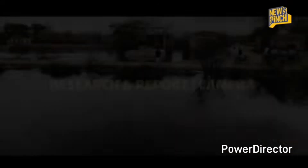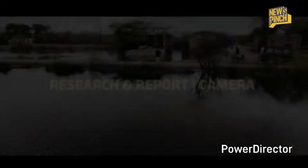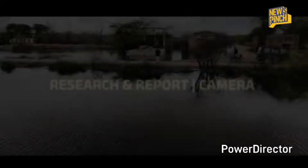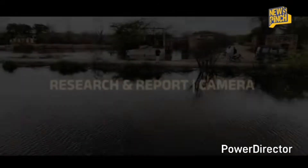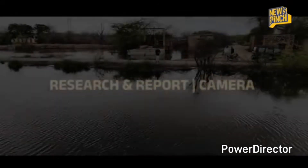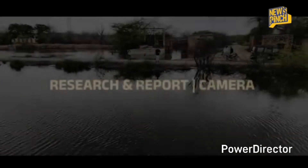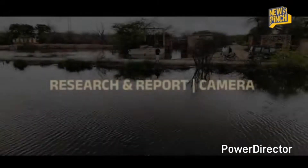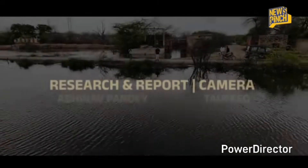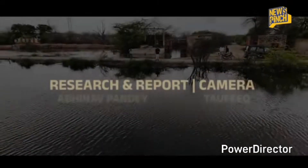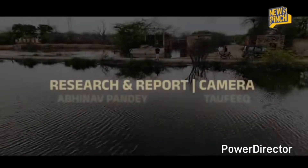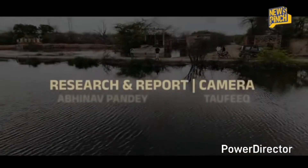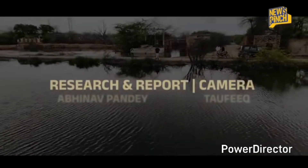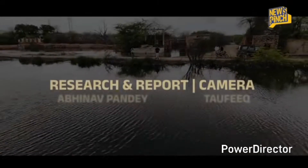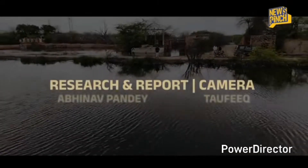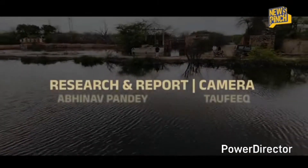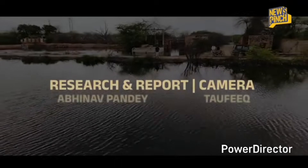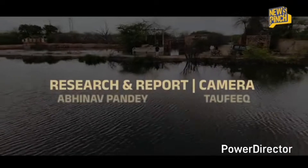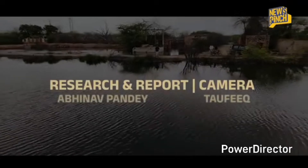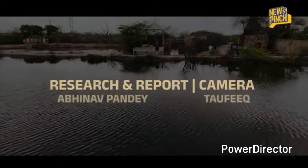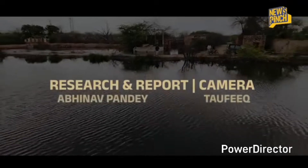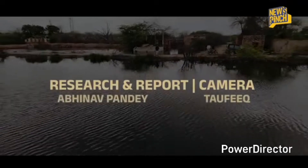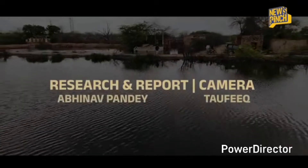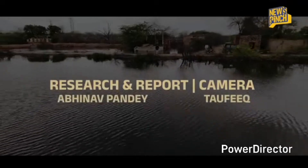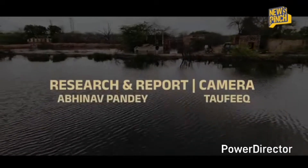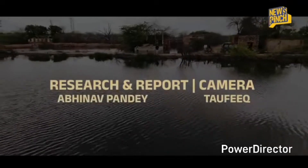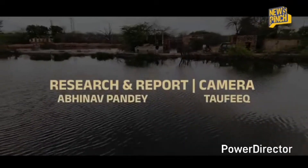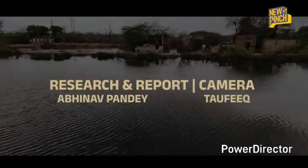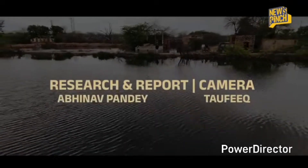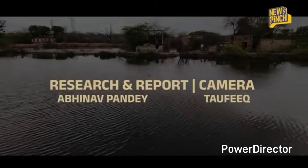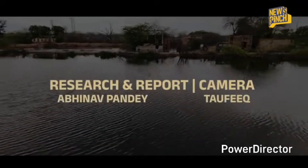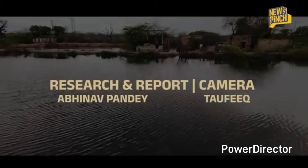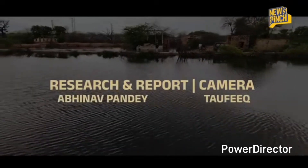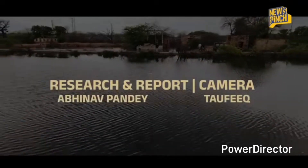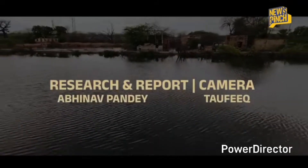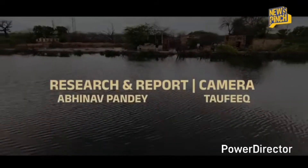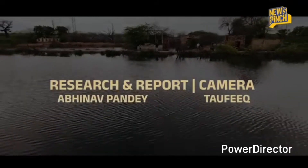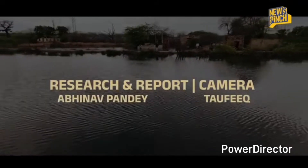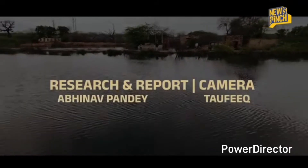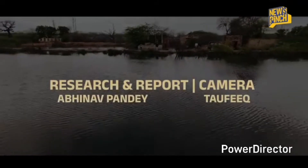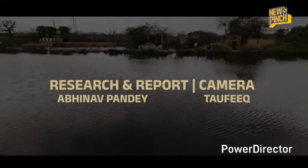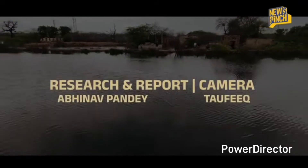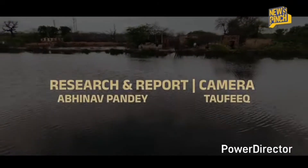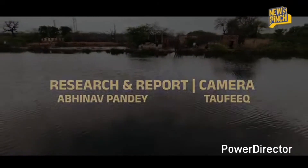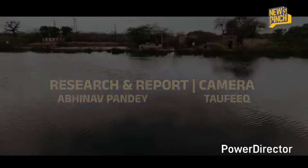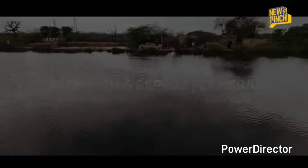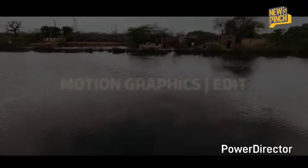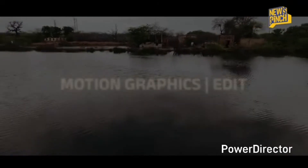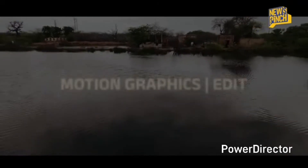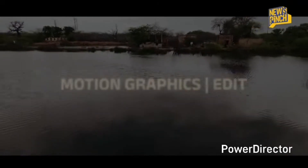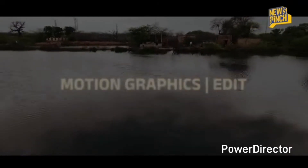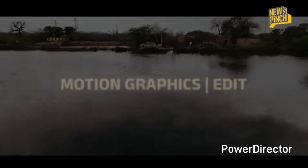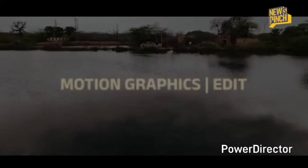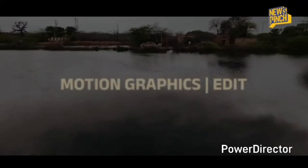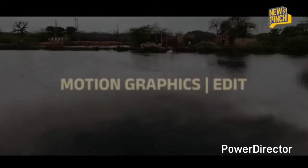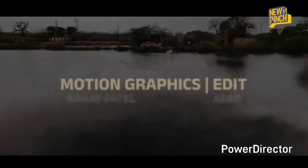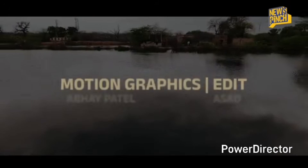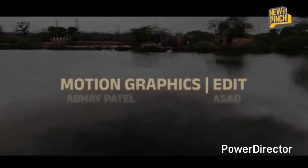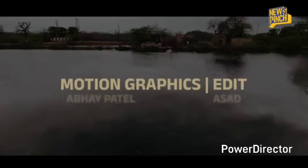में बरसाओ रे, इंदर राधा में